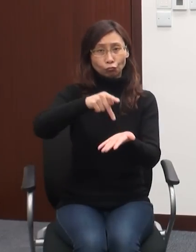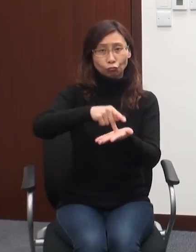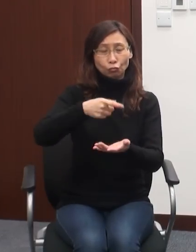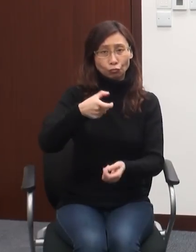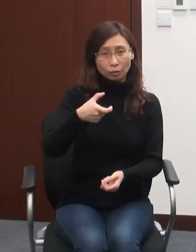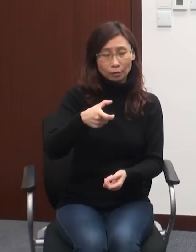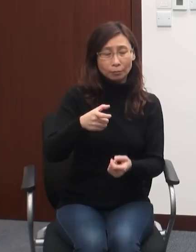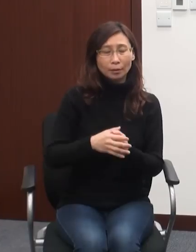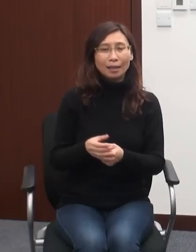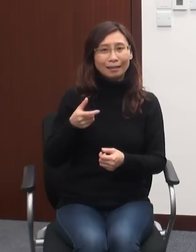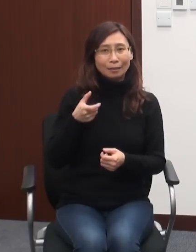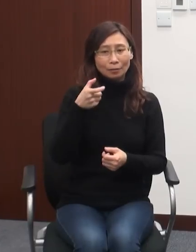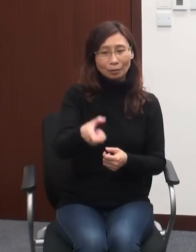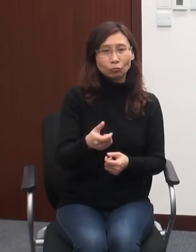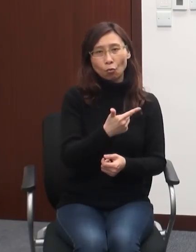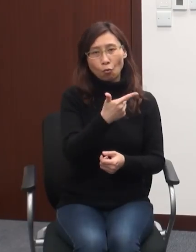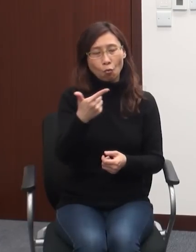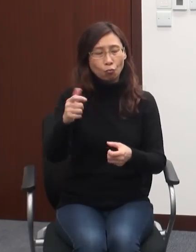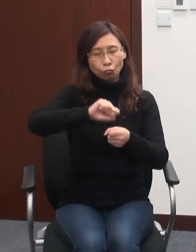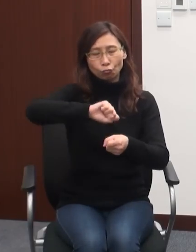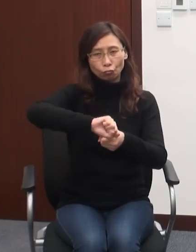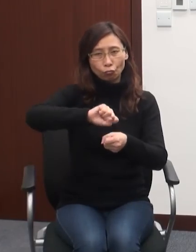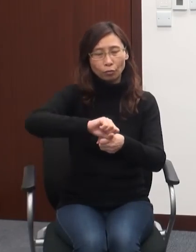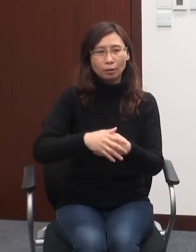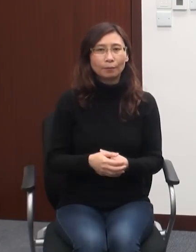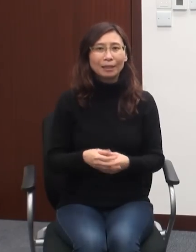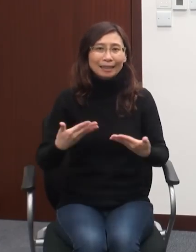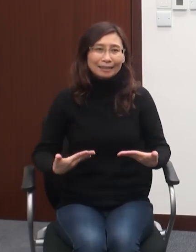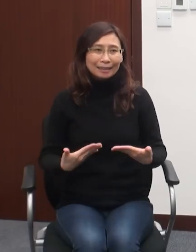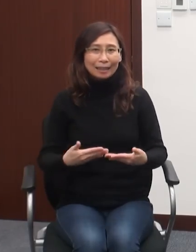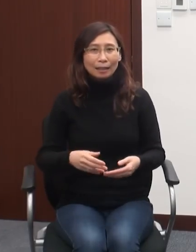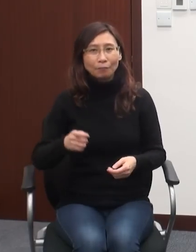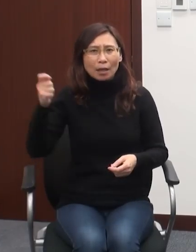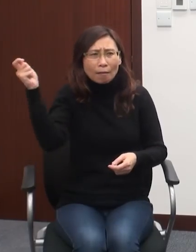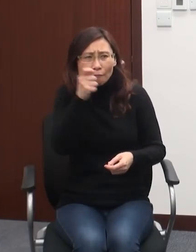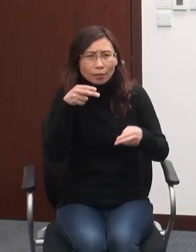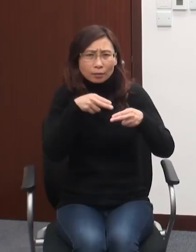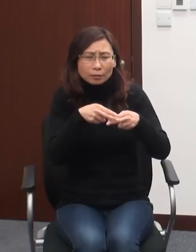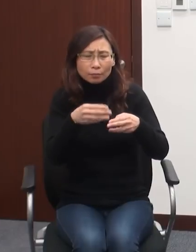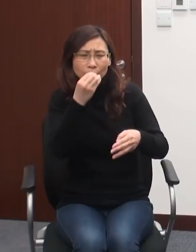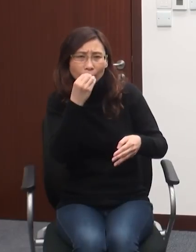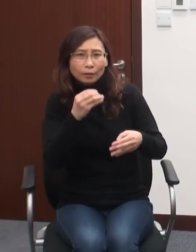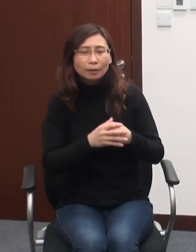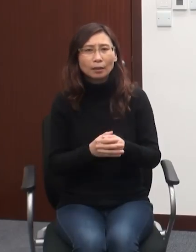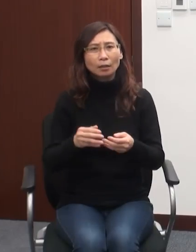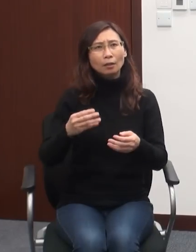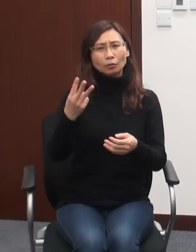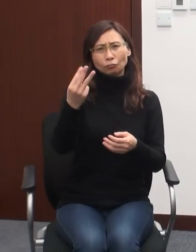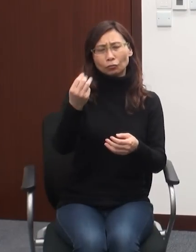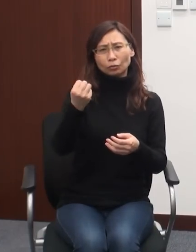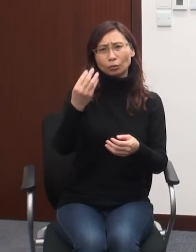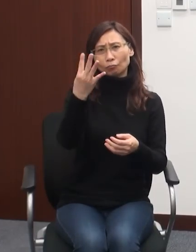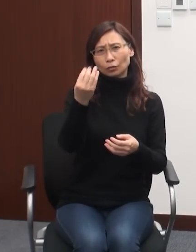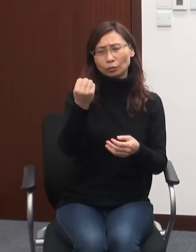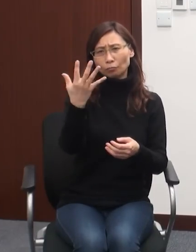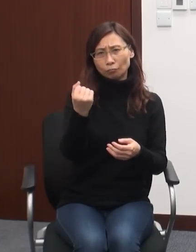交咗咗好多隱形税嘅。譬如間你而家去快餐店食飯，40幾蚊碟飯咁樣，其實可能中間有5蚊至10蚊咧，就係